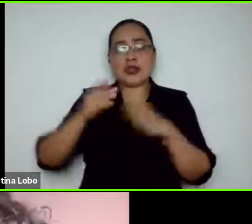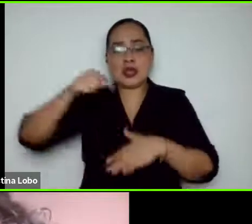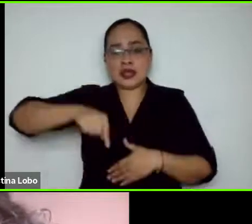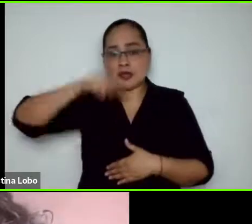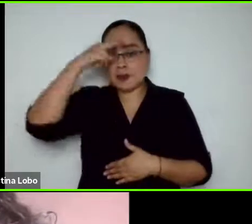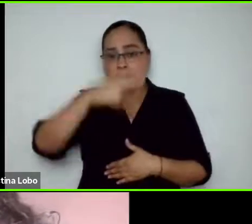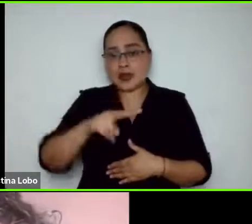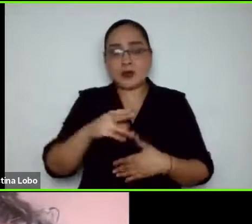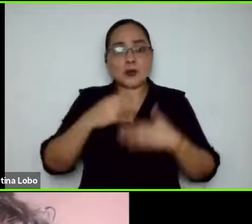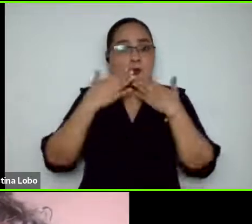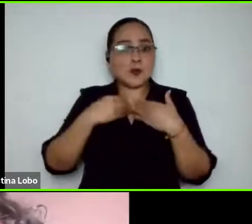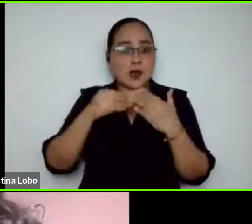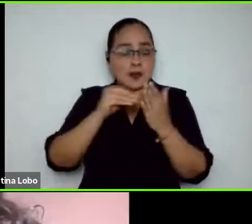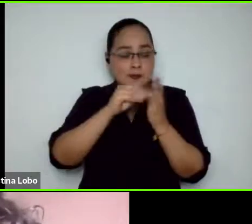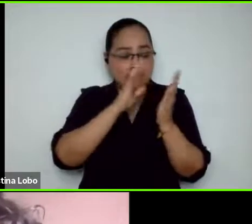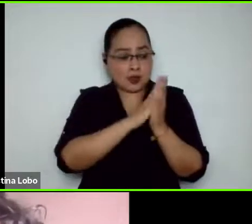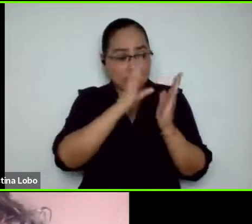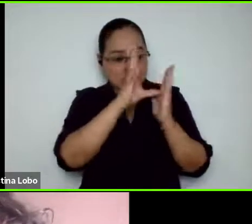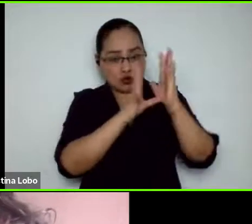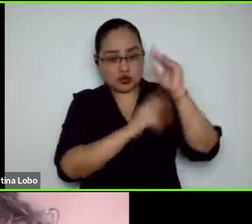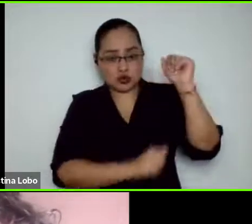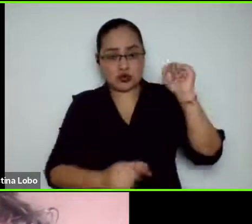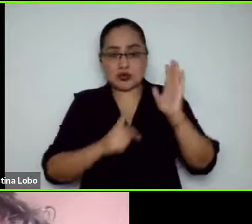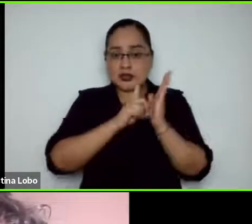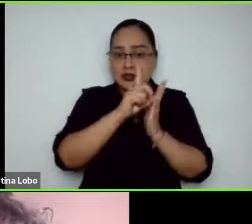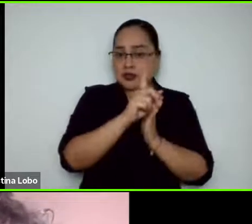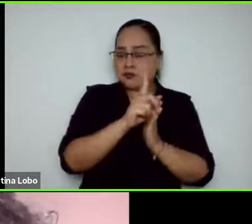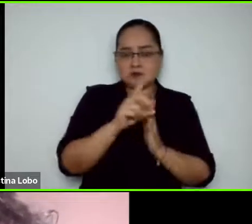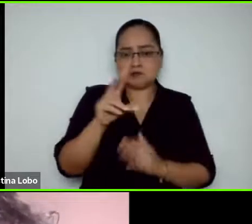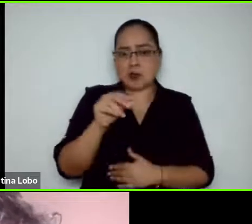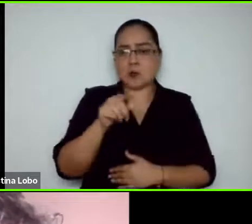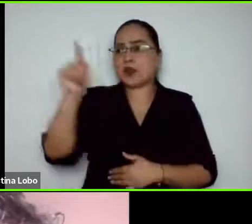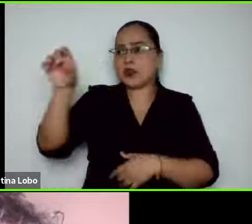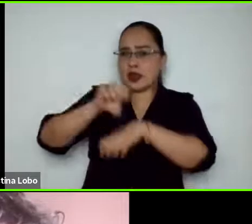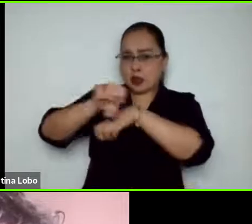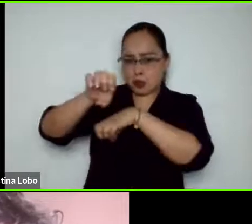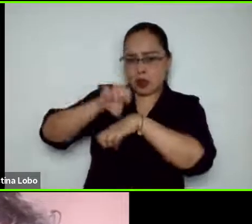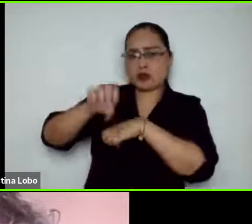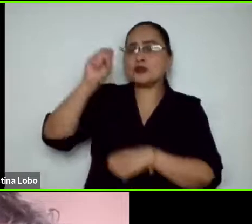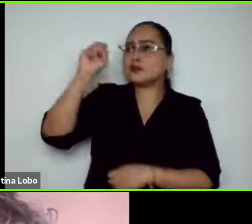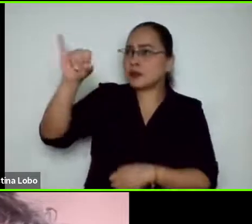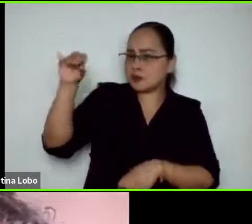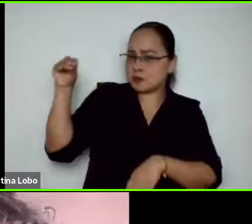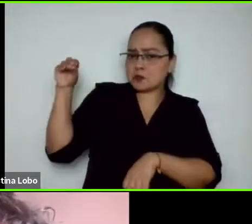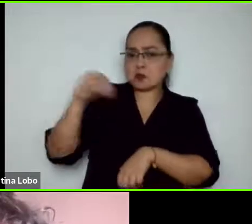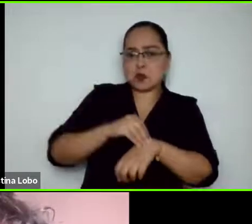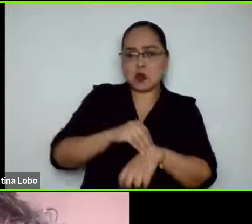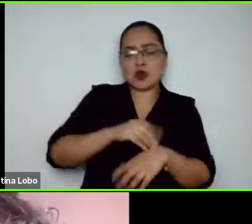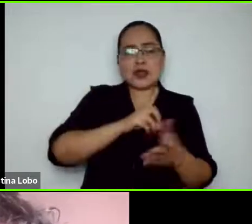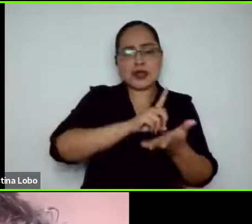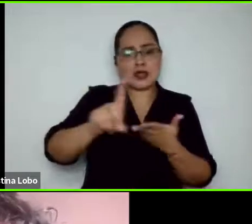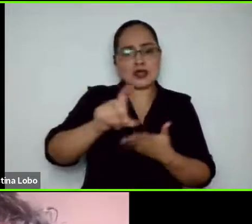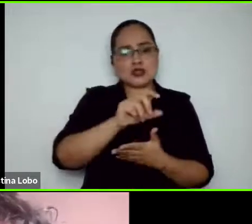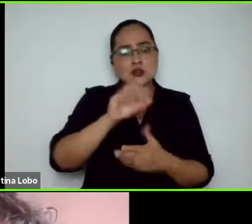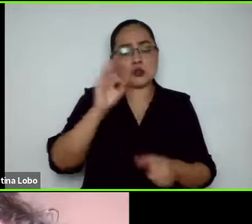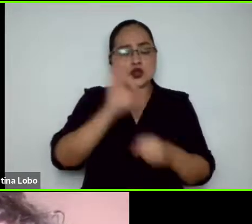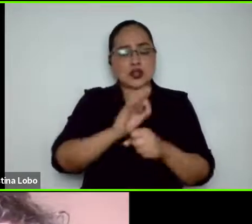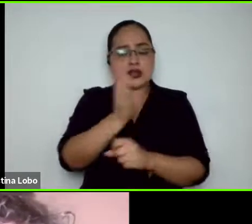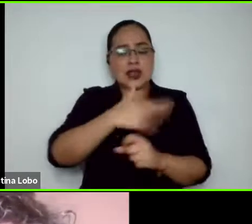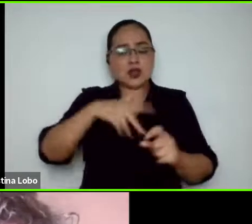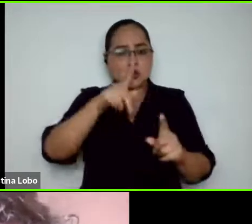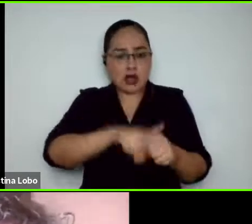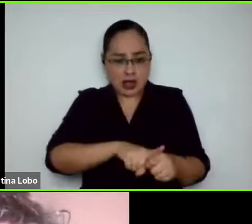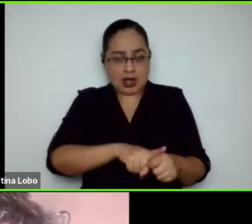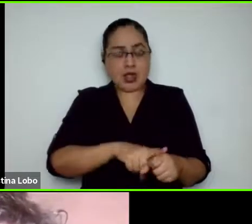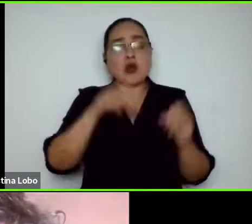ejemplo, no tenemos constitucionalizados, hay otras constituciones como la de Ecuador que sí tiene, por ejemplo, previsto el derecho a la protección de la naturaleza